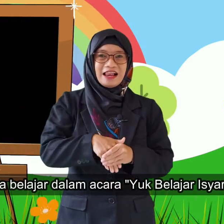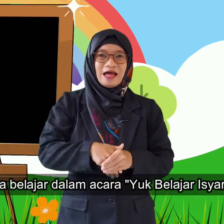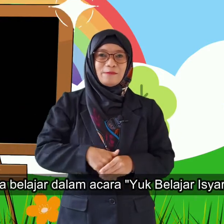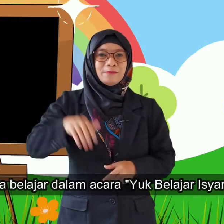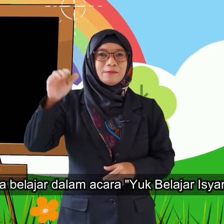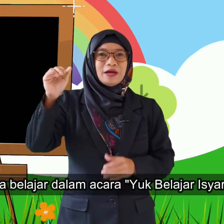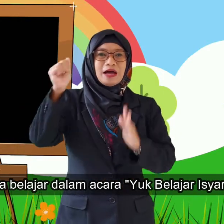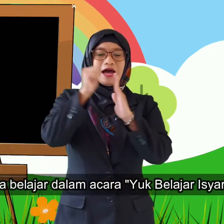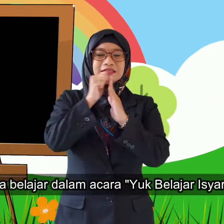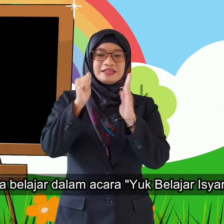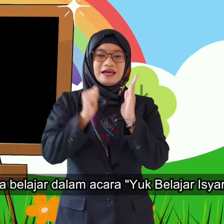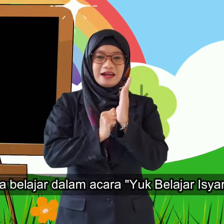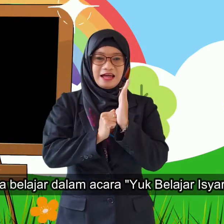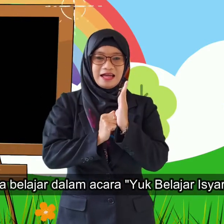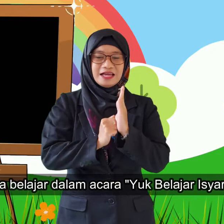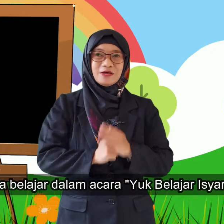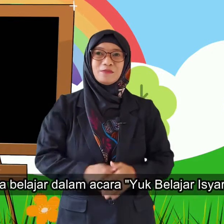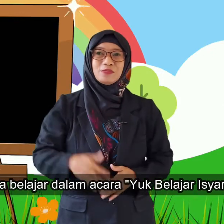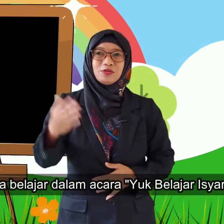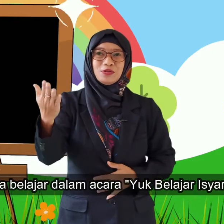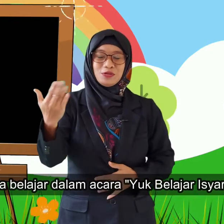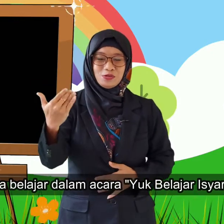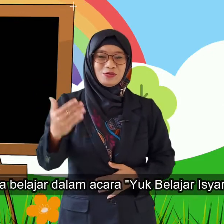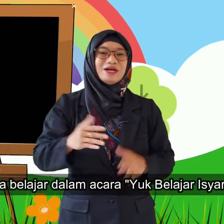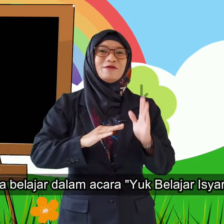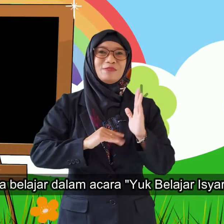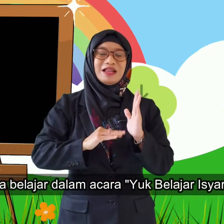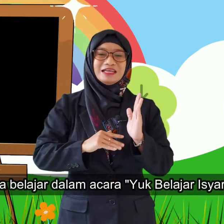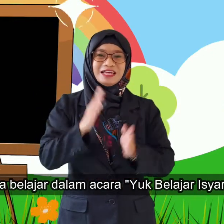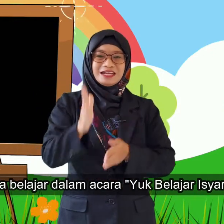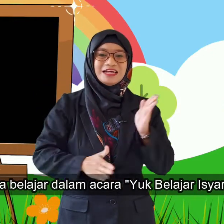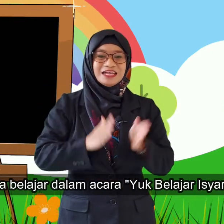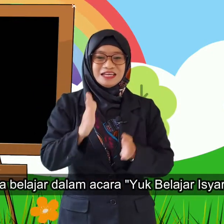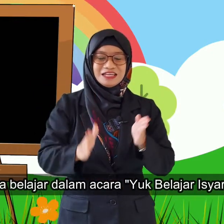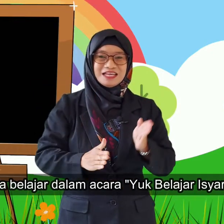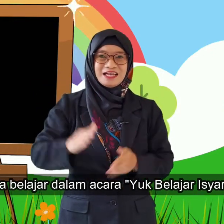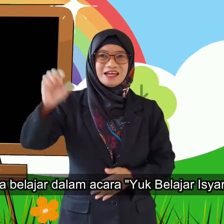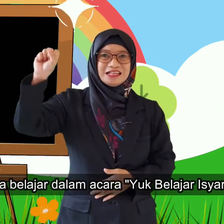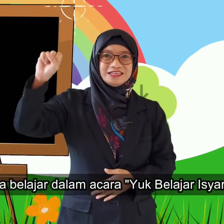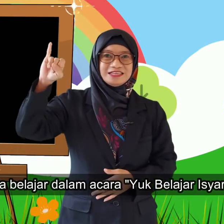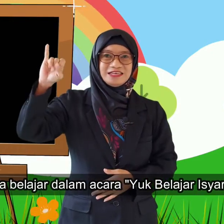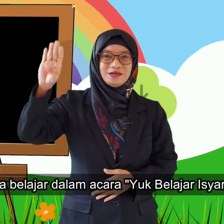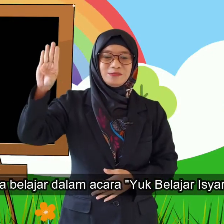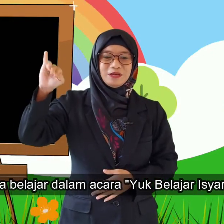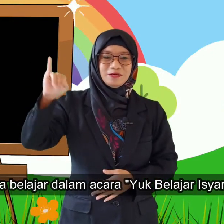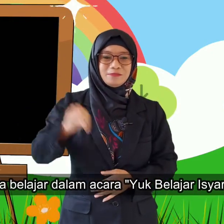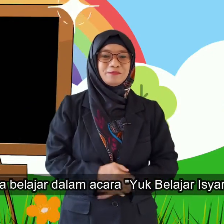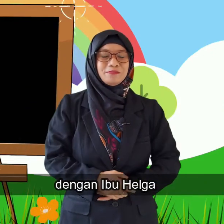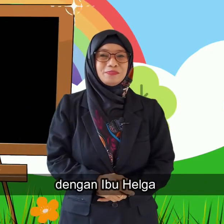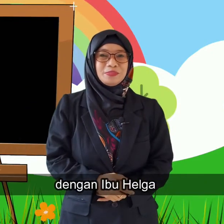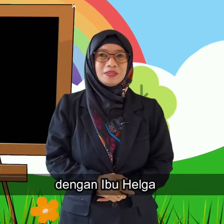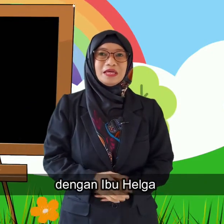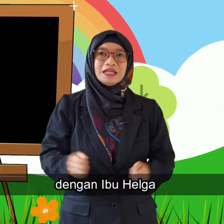dalam acara Yuk Belajar Isyarat Sibi